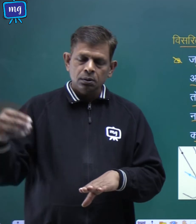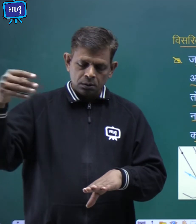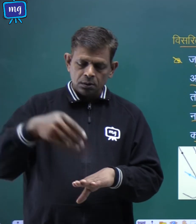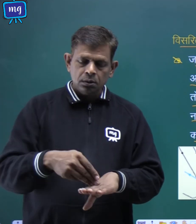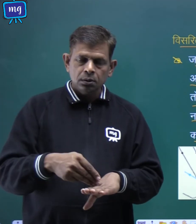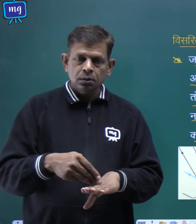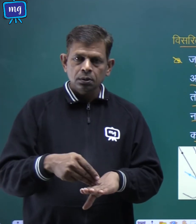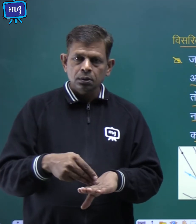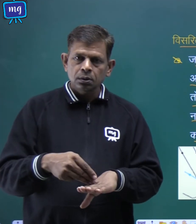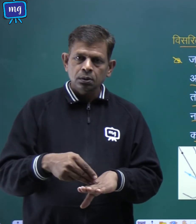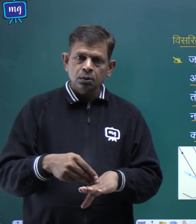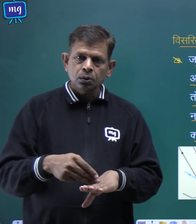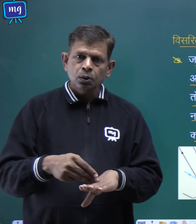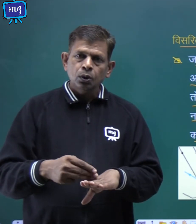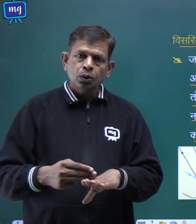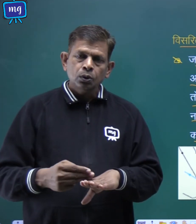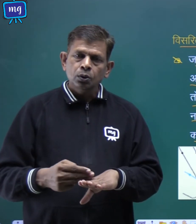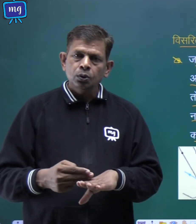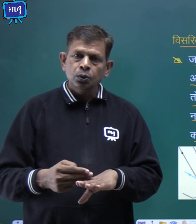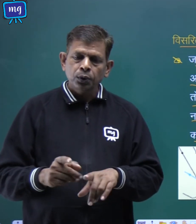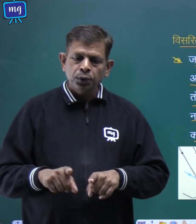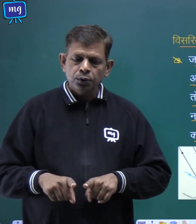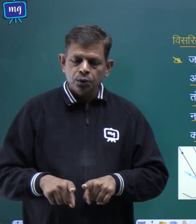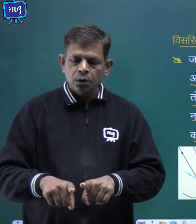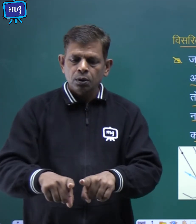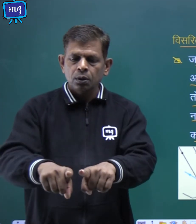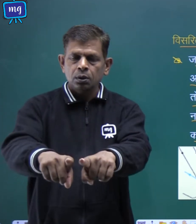टकराती हैं तो ये समानांतर किरणें